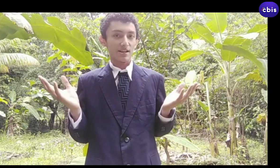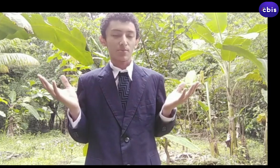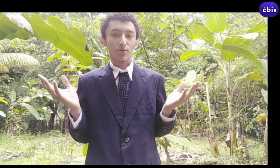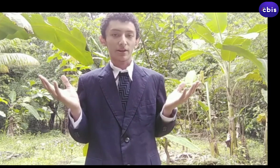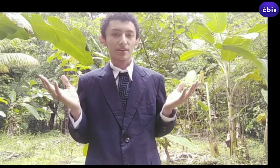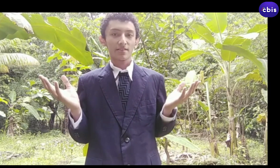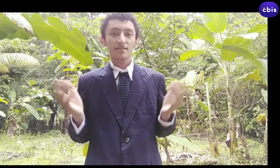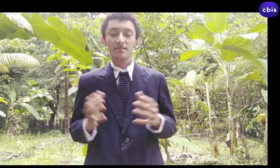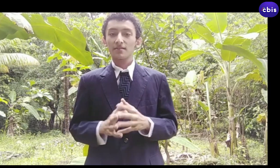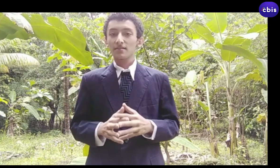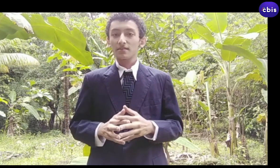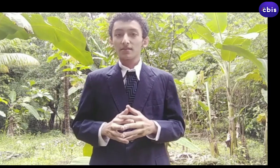del poeta?